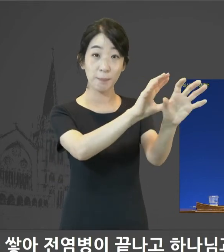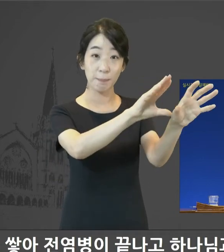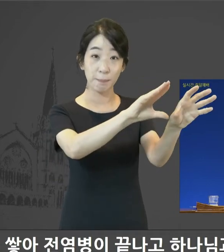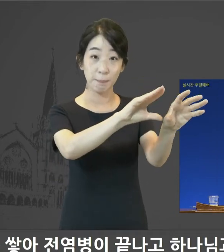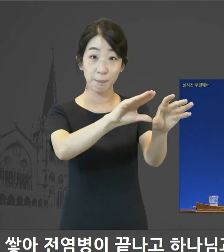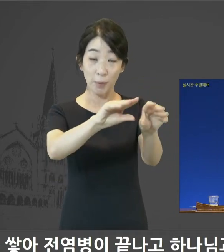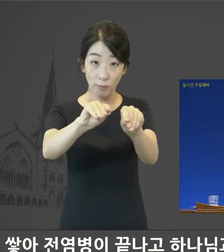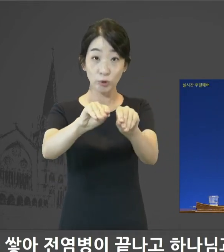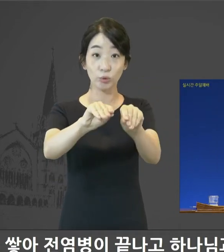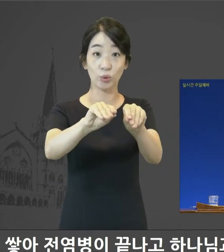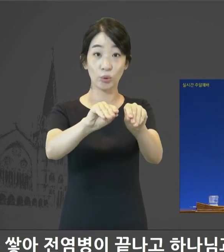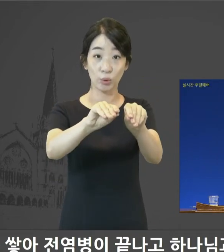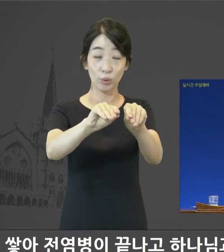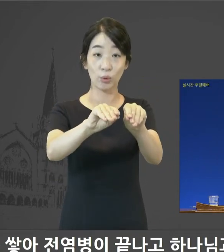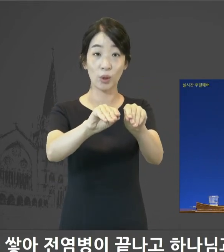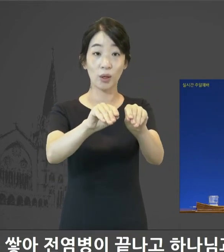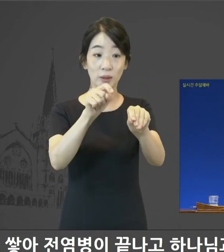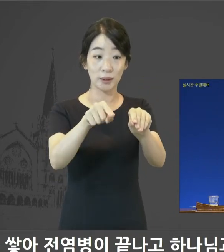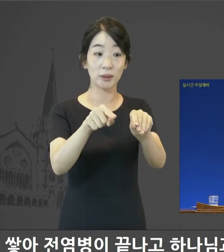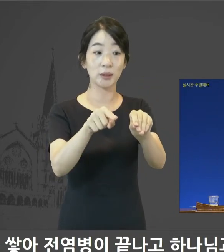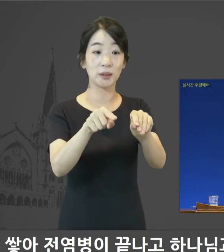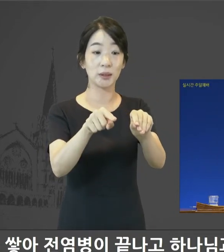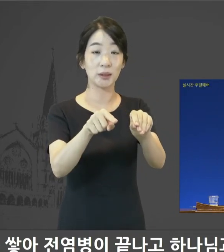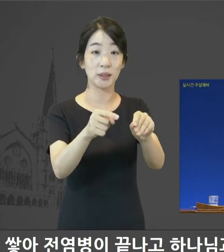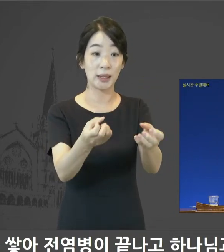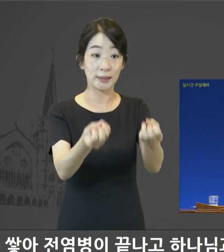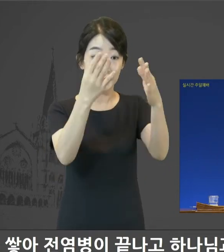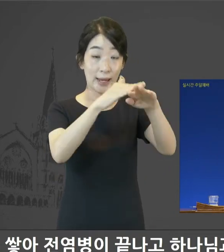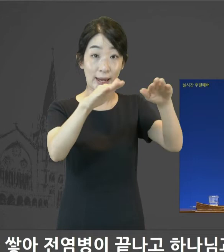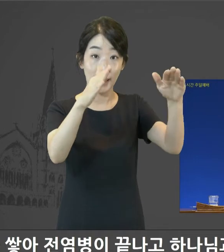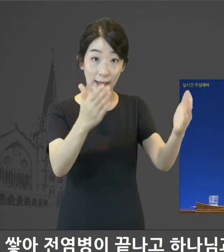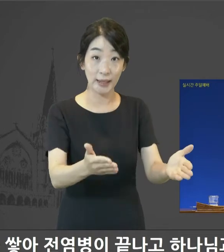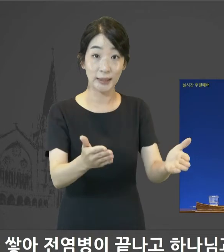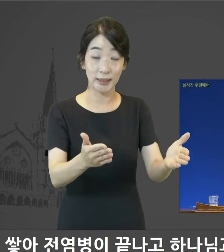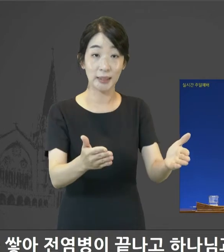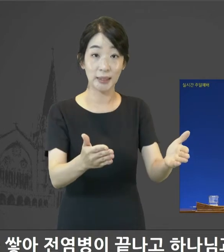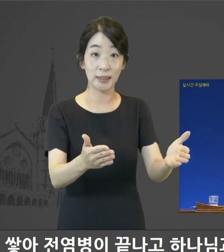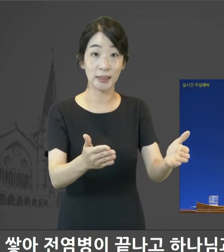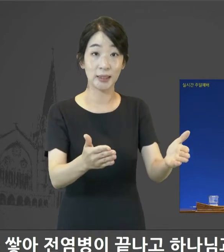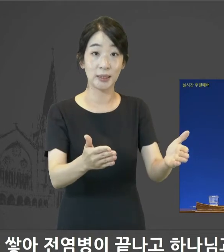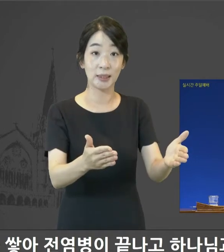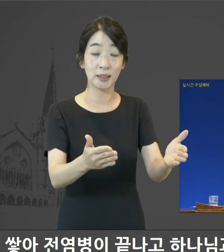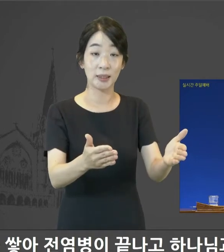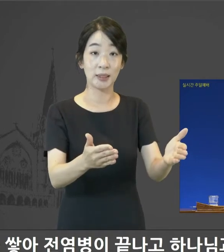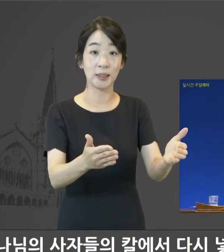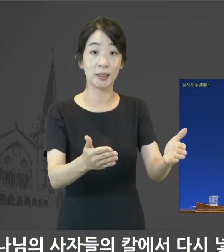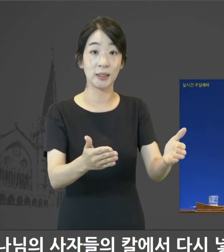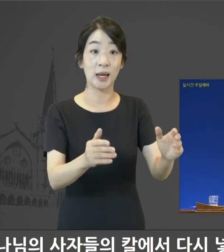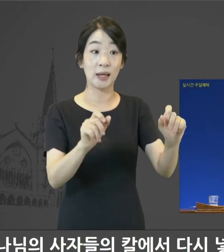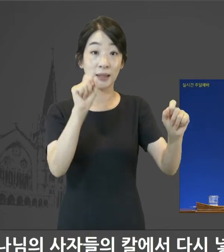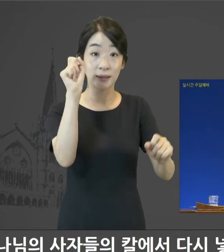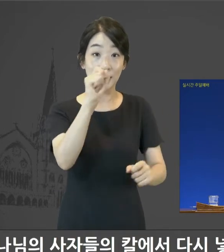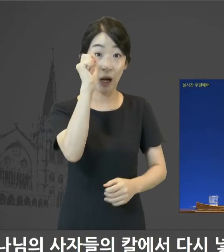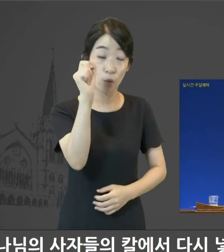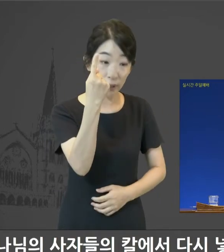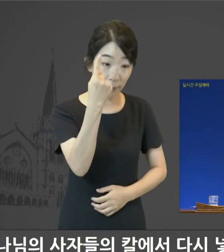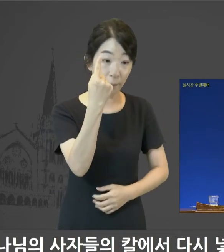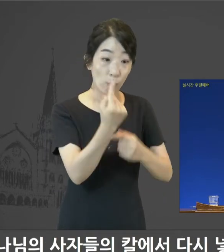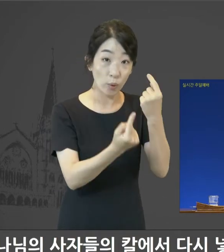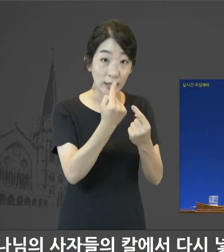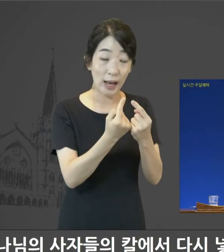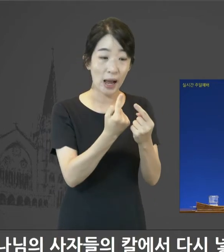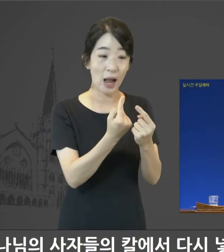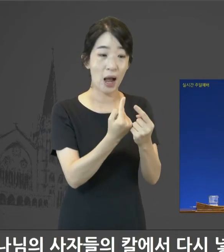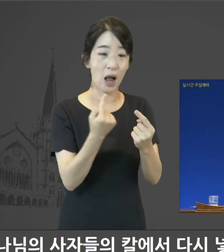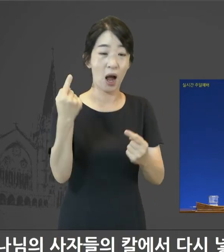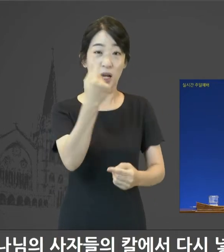오르난의 타작마당 제단이 어떤 자리였냐면 그보다 다윗보다 약 1000년